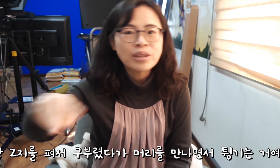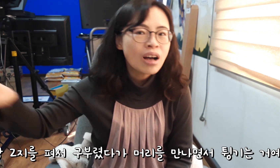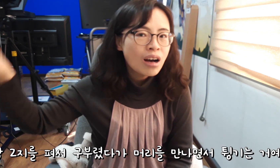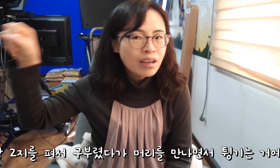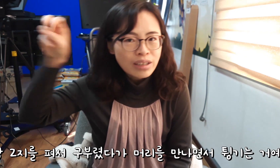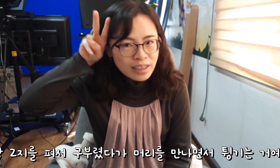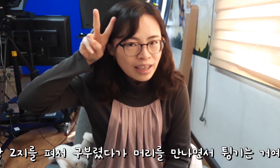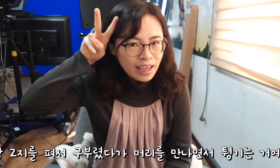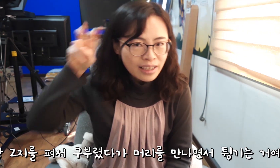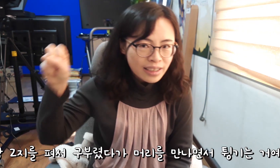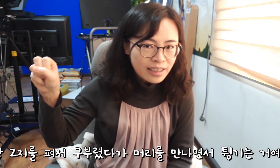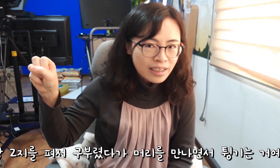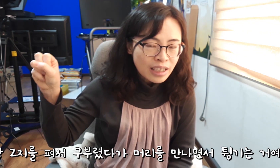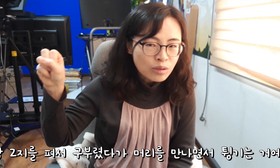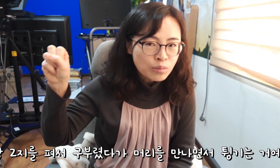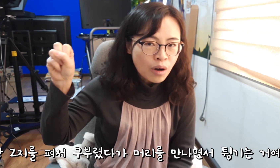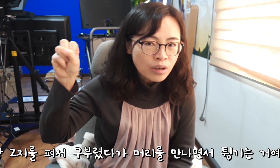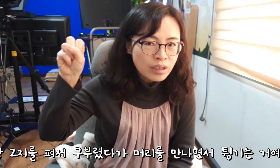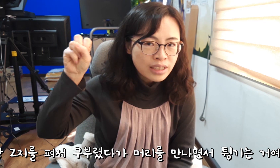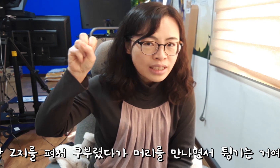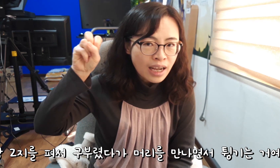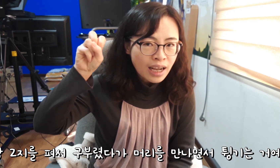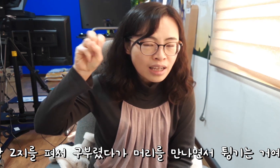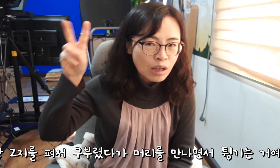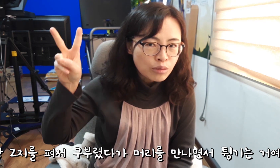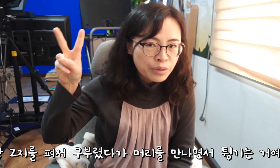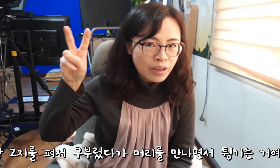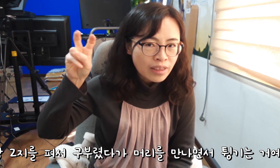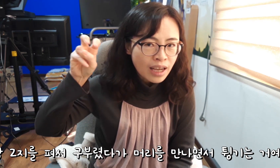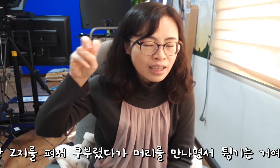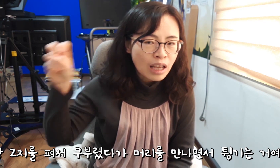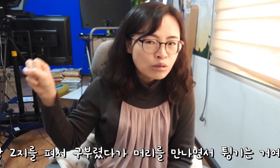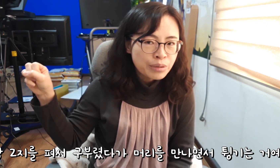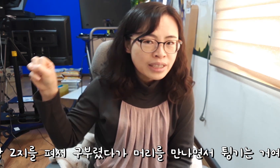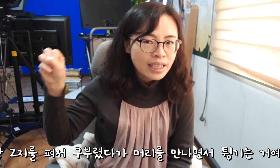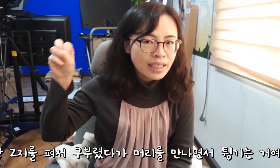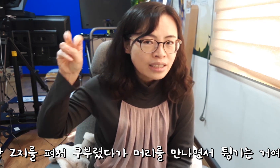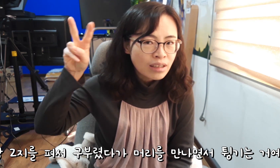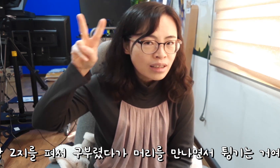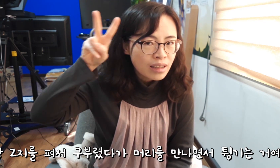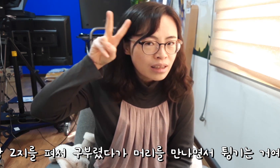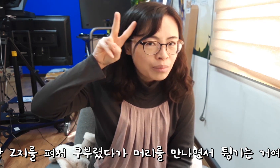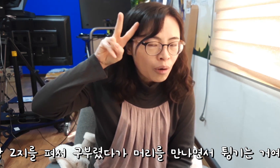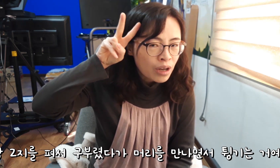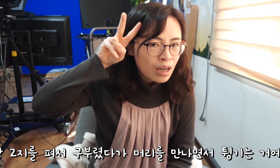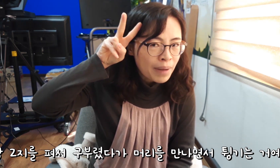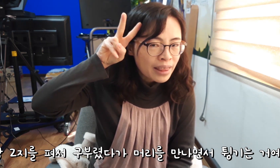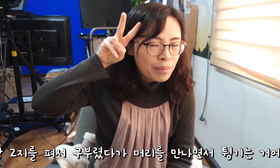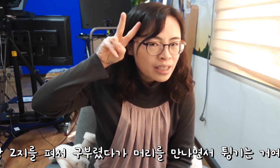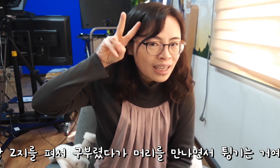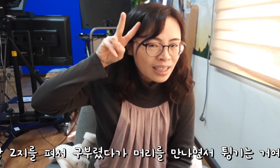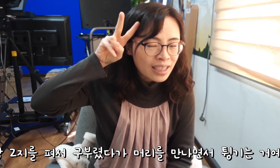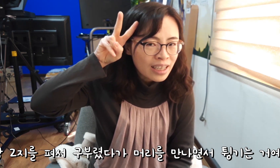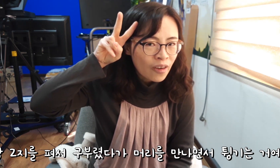펴서 이렇게 주먹을 쥐다가 이렇게 구부렸다, 이렇게 구부린 상태에서 머리를 만나면서 탁 튕기는